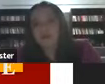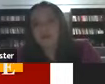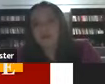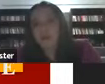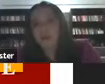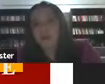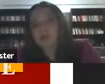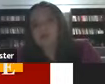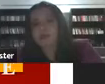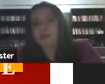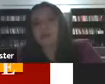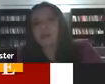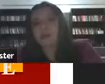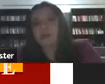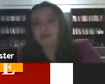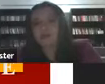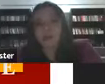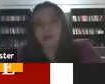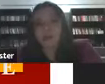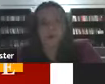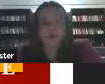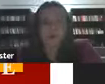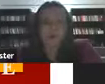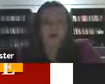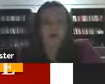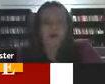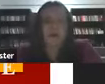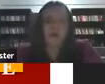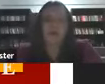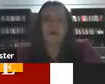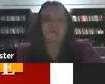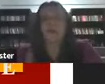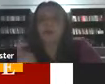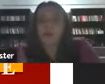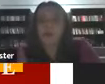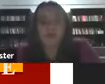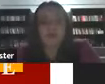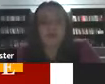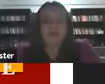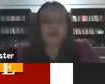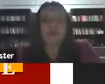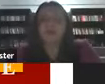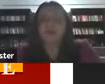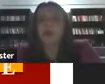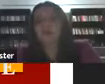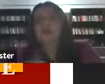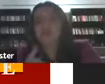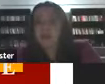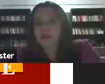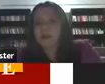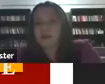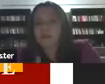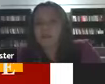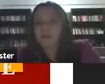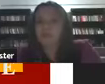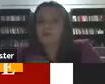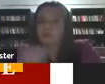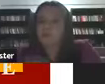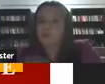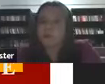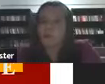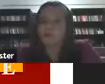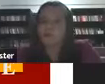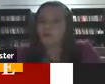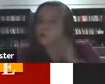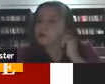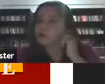fazer um cuidado mais amplo ao usuário e ao sujeito, né? Fortalecer os movimentos sociais e trabalhar também, isso é um